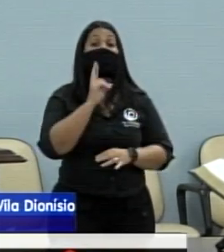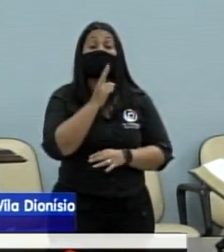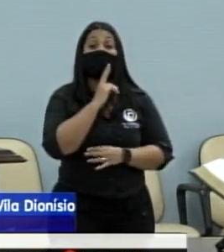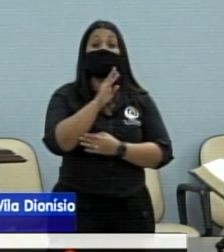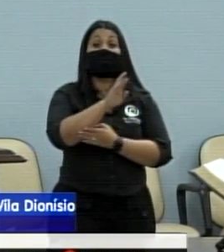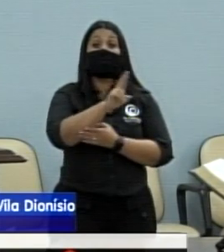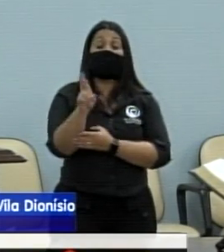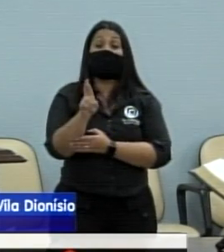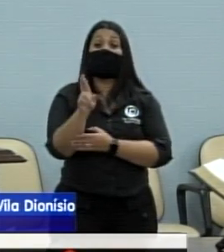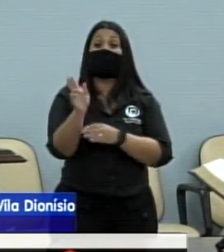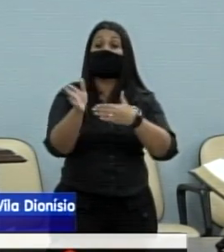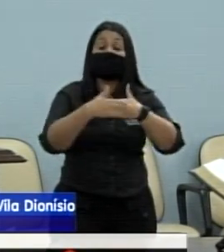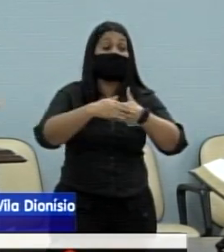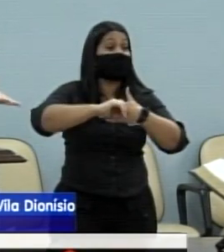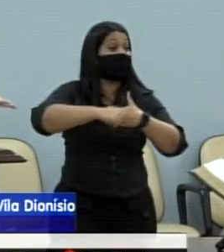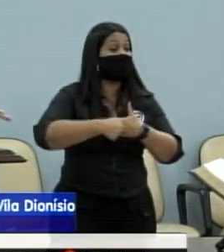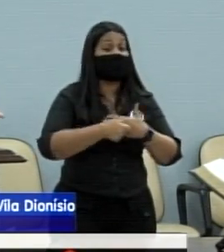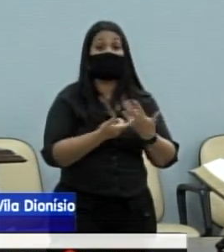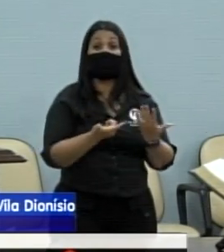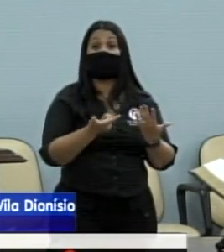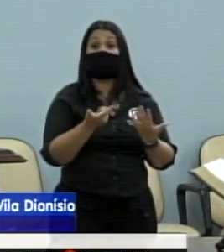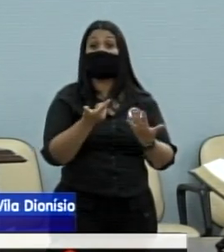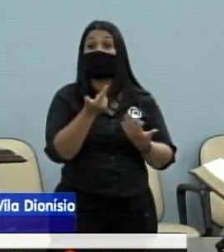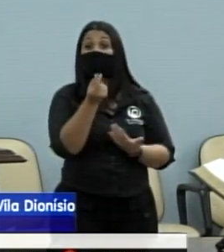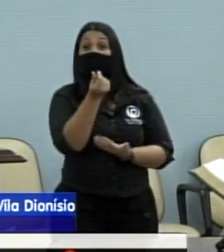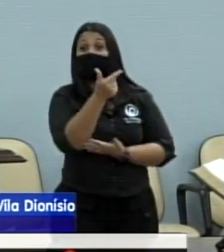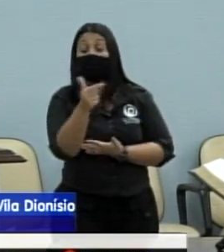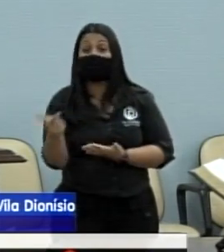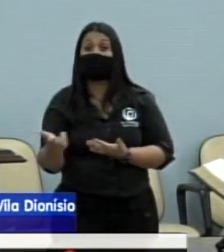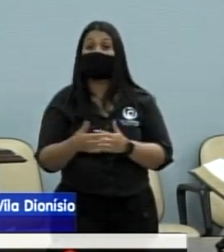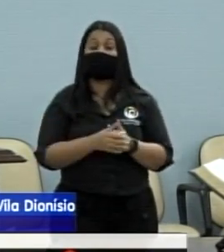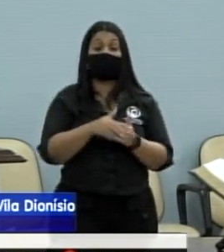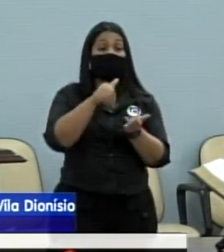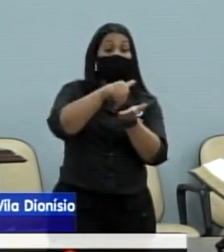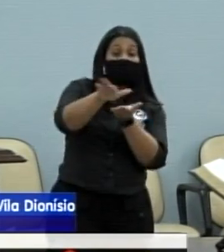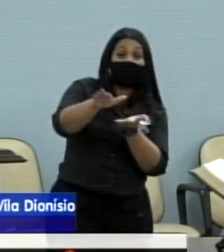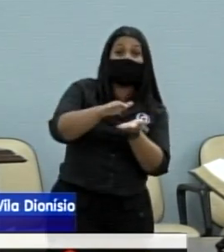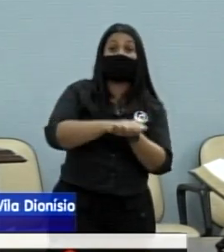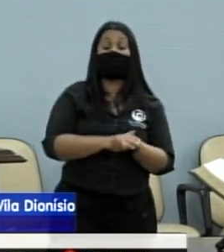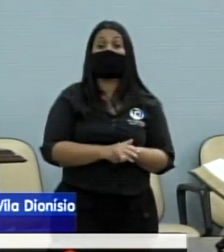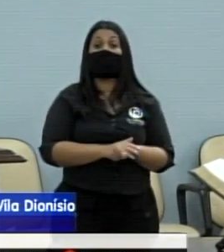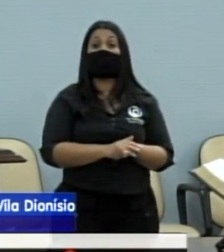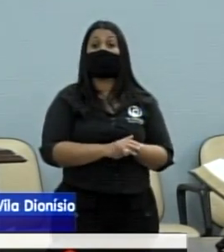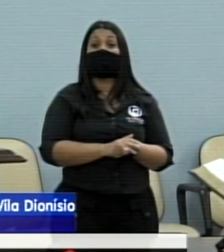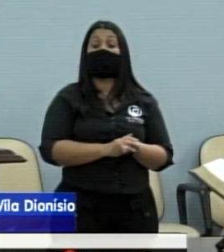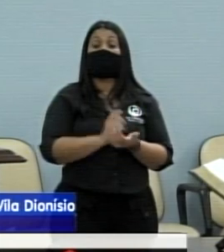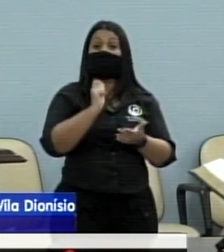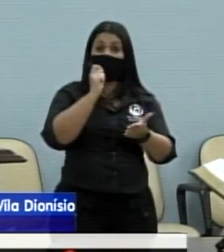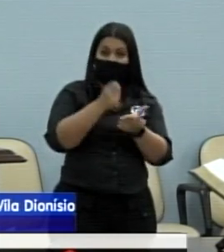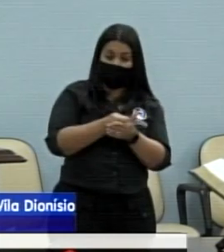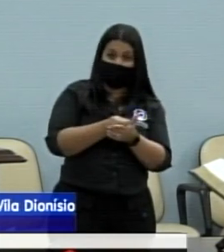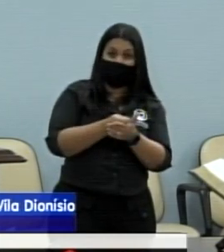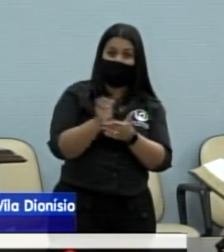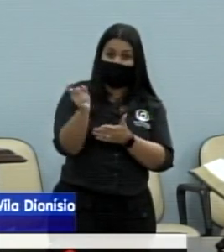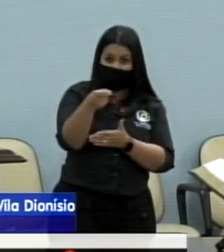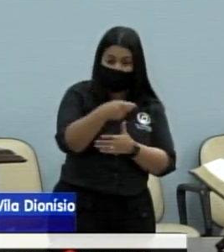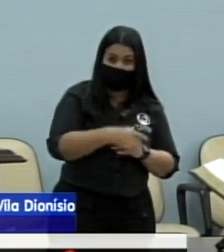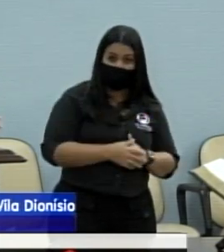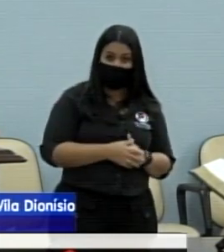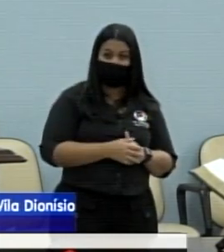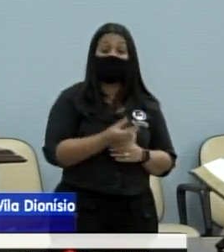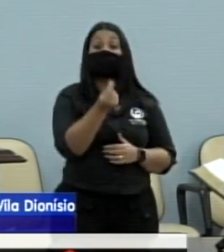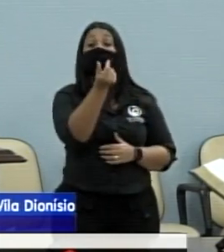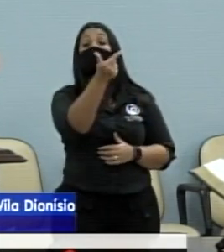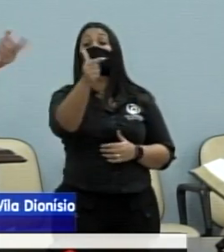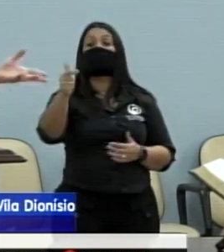mais? Não consegue. Não consegue. Não tem dinheiro mais para mandar ninguém embora. Não tem dinheiro mais para pagar os impostos atrasar. Sabe por que a gente não fecha? Porque não tem mais